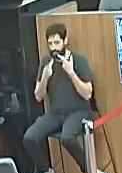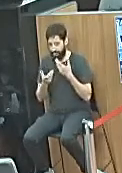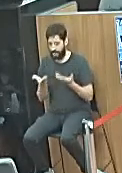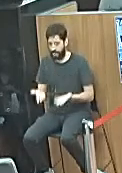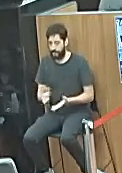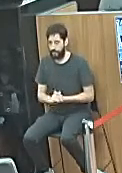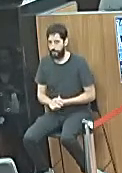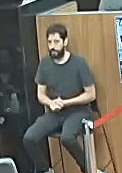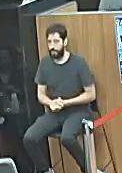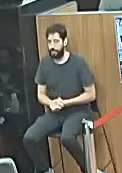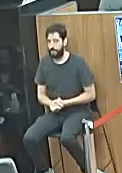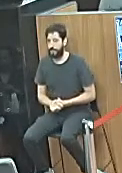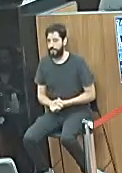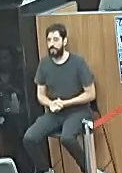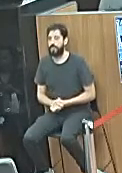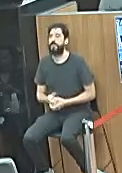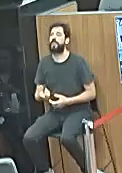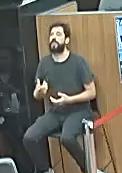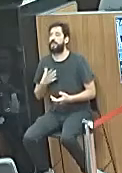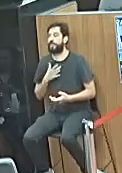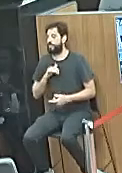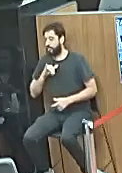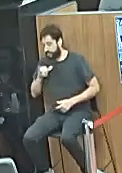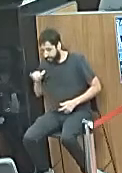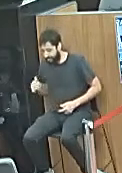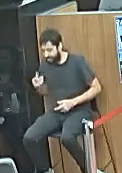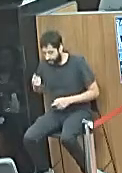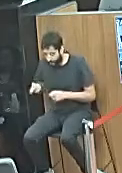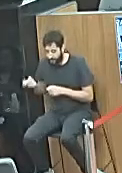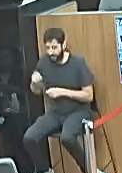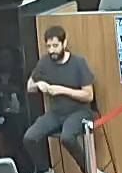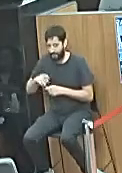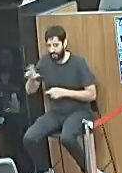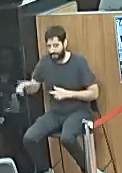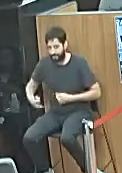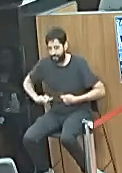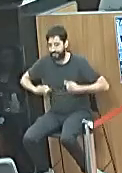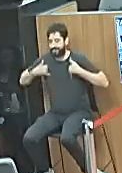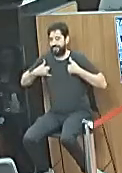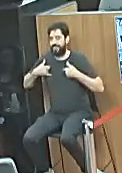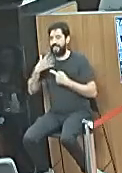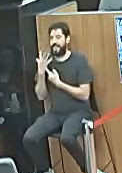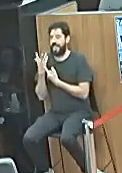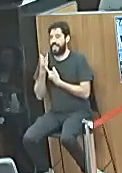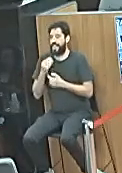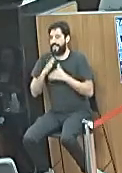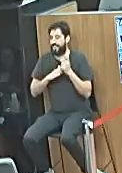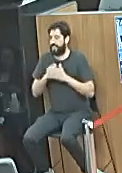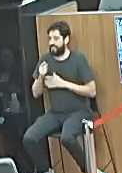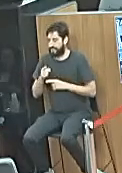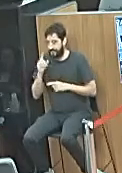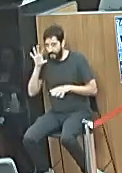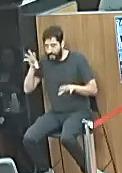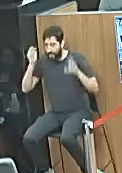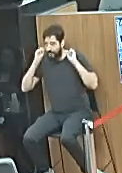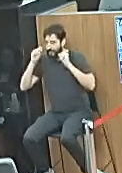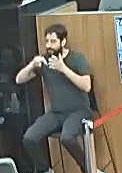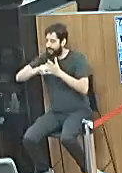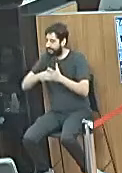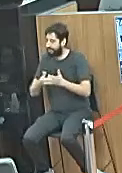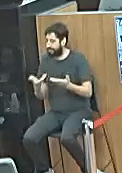até a gente recupera a dignidade como ser humano e como artista quando a gente ouve uma definição como essa